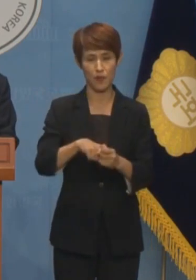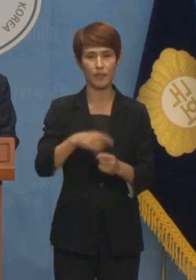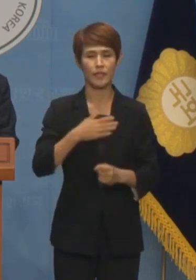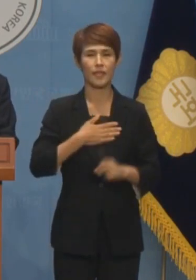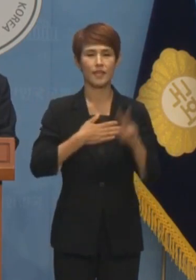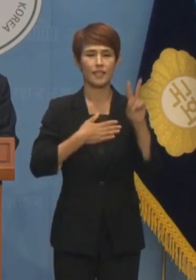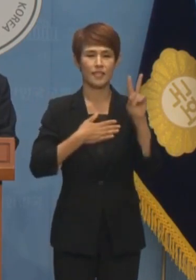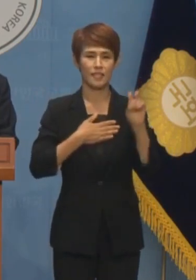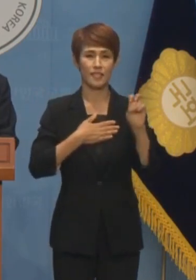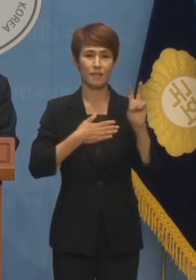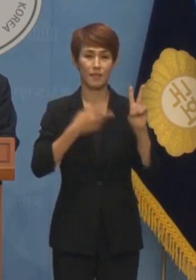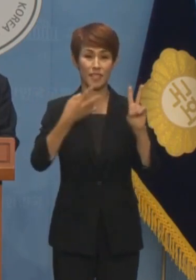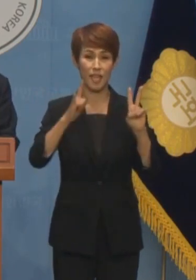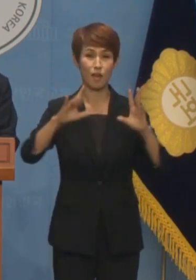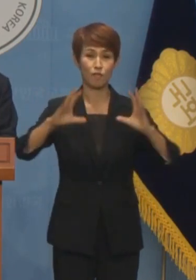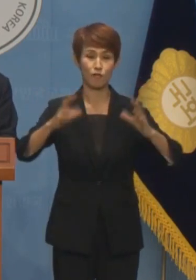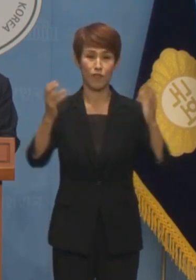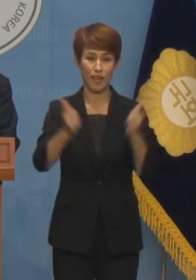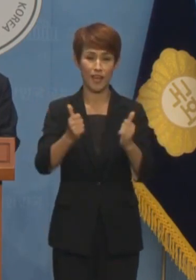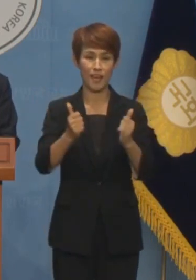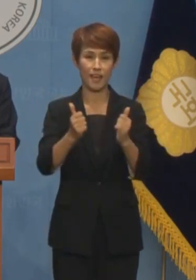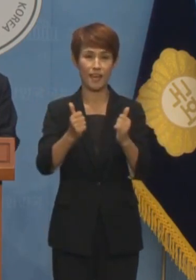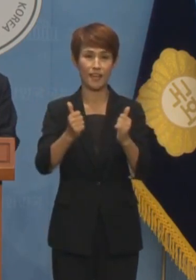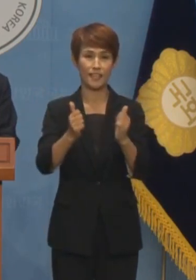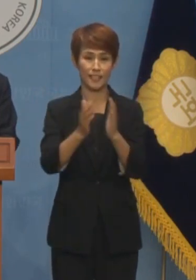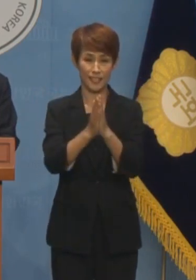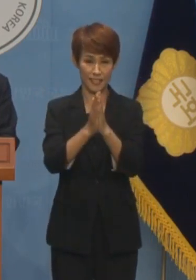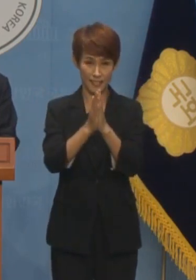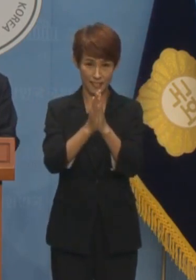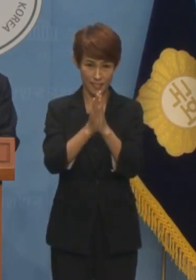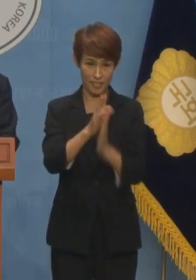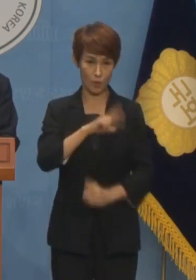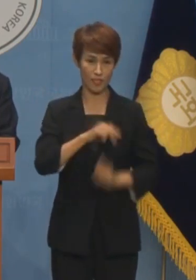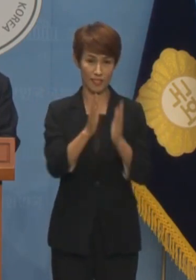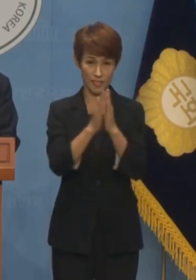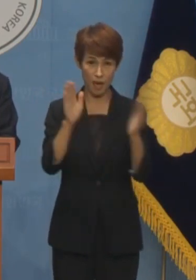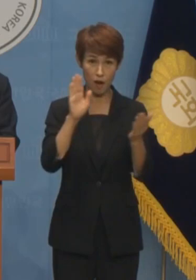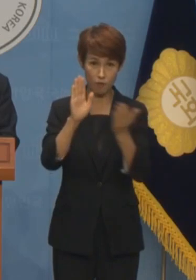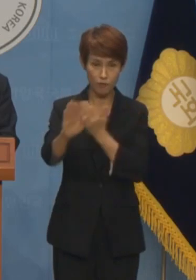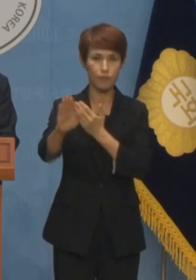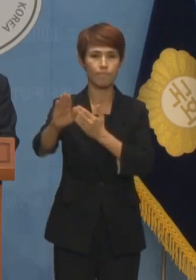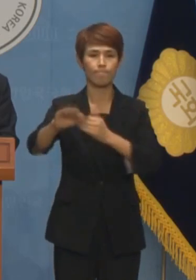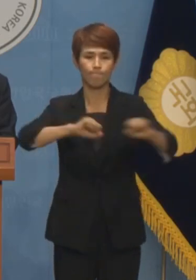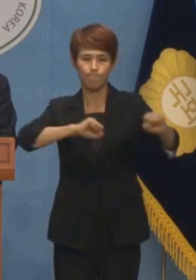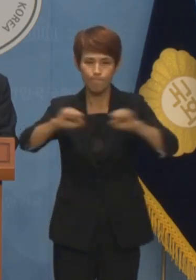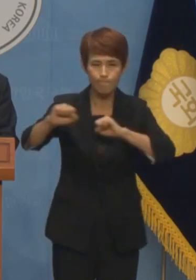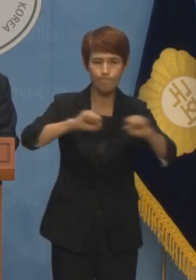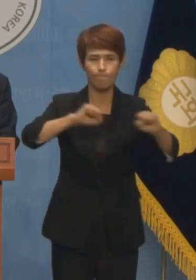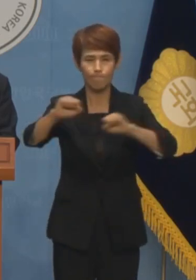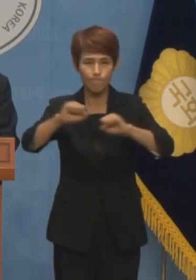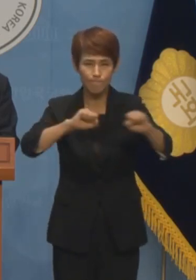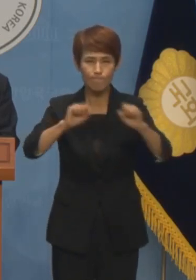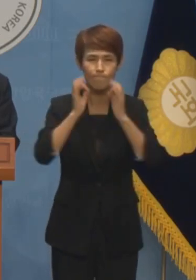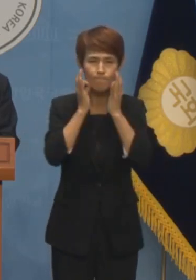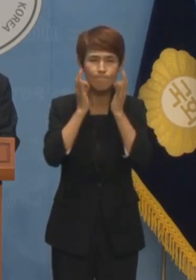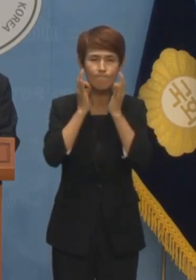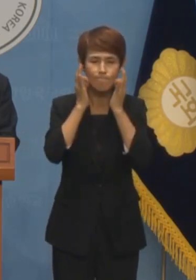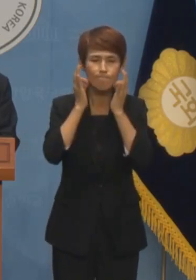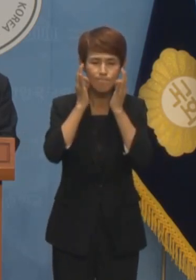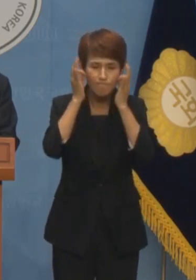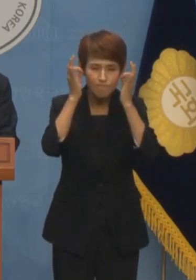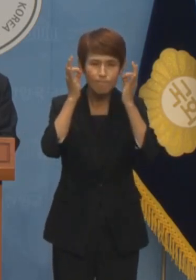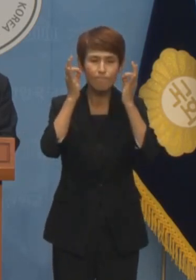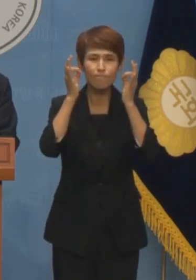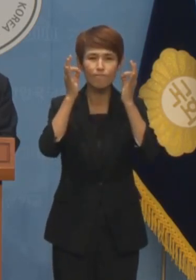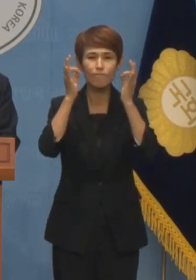제22대 국회 등원 후 의정활동과 지역활동으로서 이 모든 저희 심정을 진심을 증명해